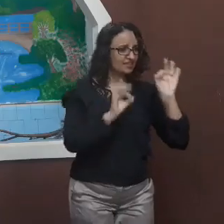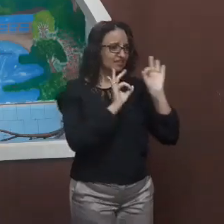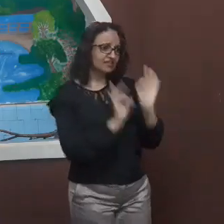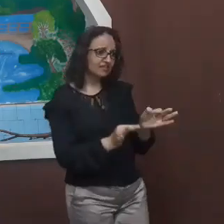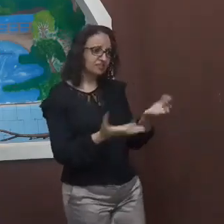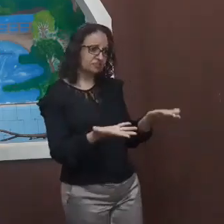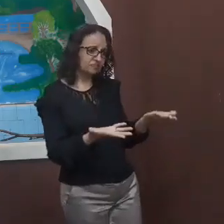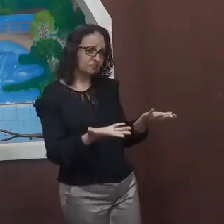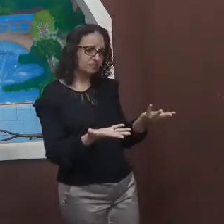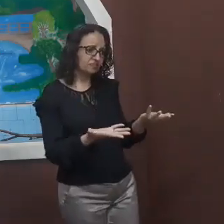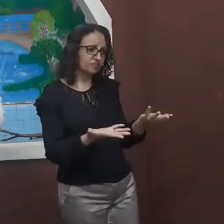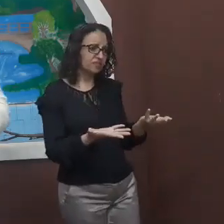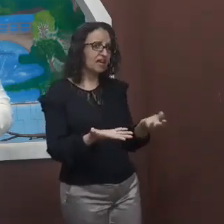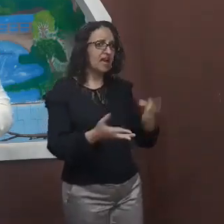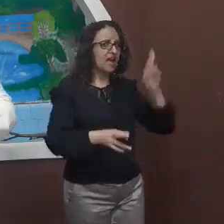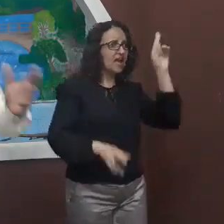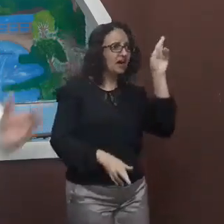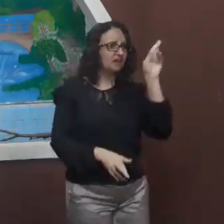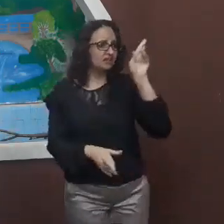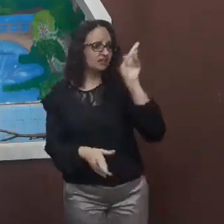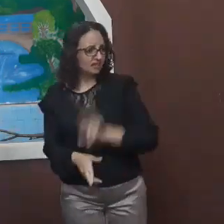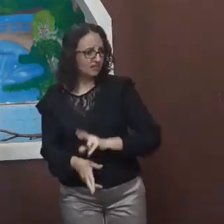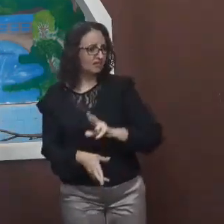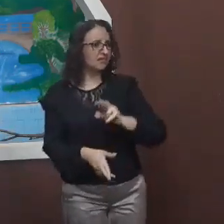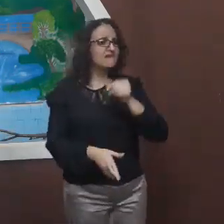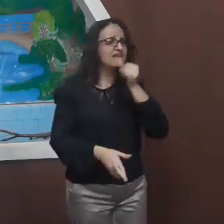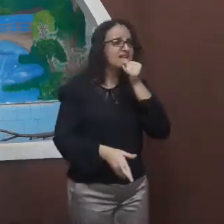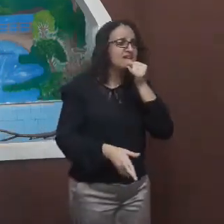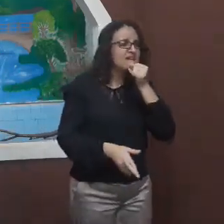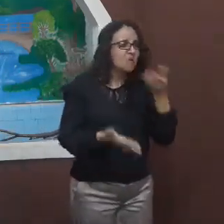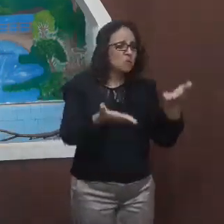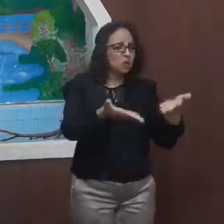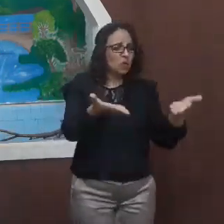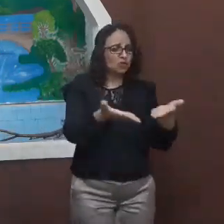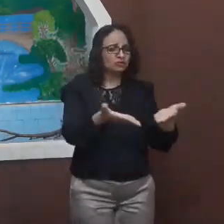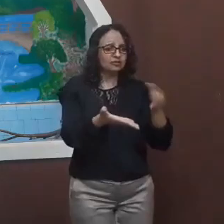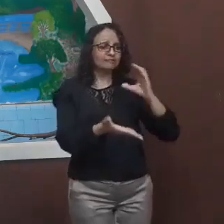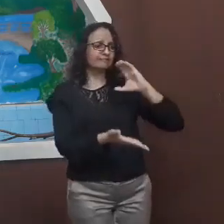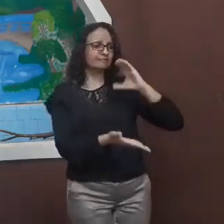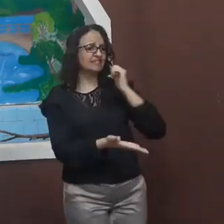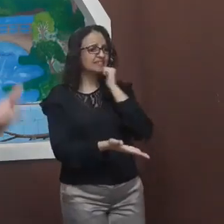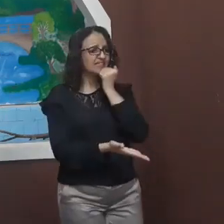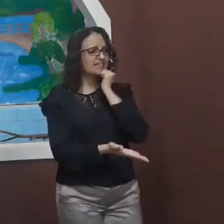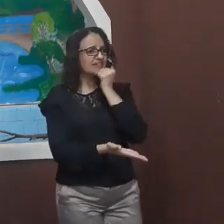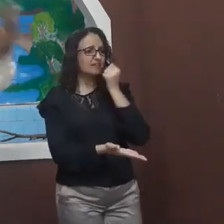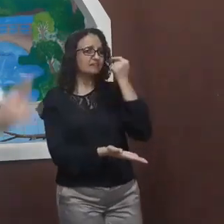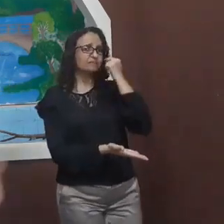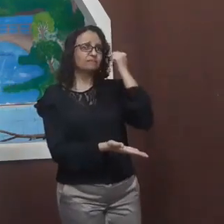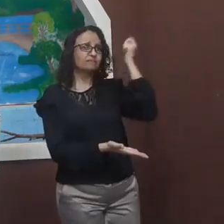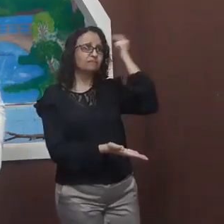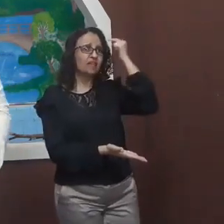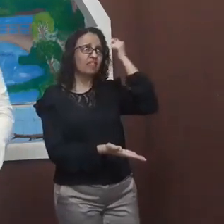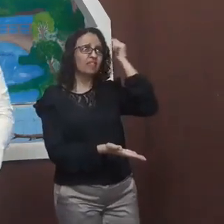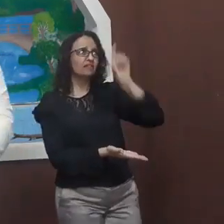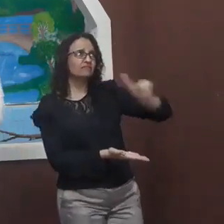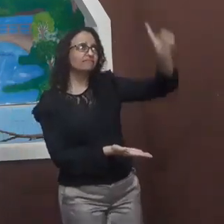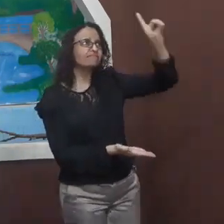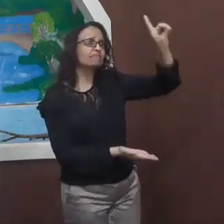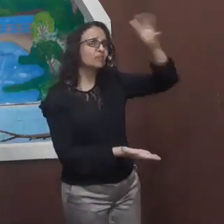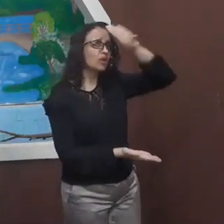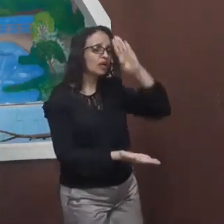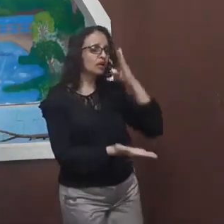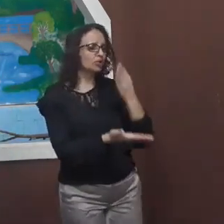esteve perto da religiosidade. Nós vemos da modernidade vários cientistas que tinham uma visão cristã, que acreditavam em Deus,